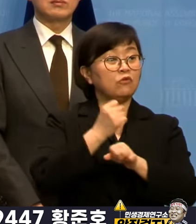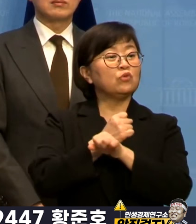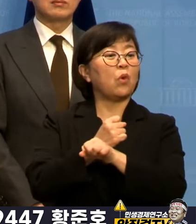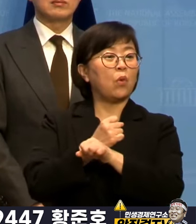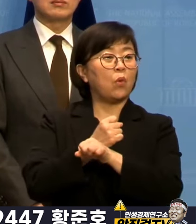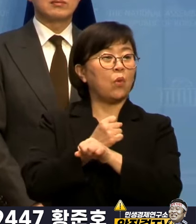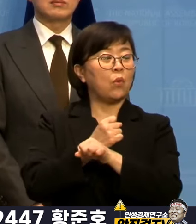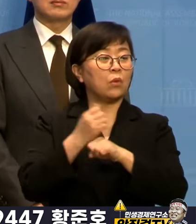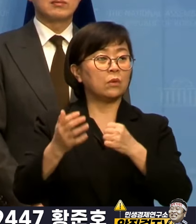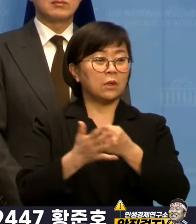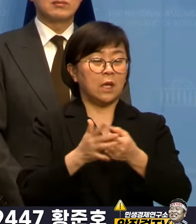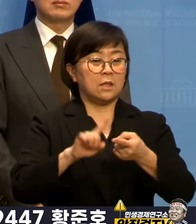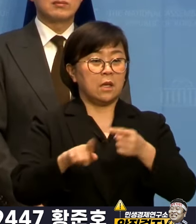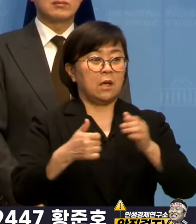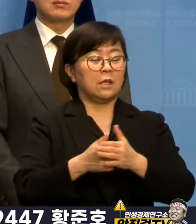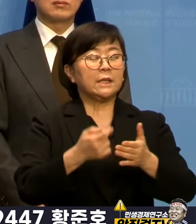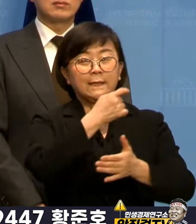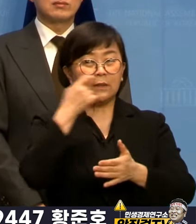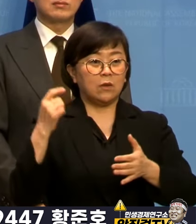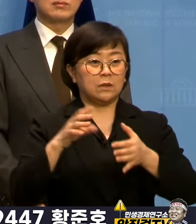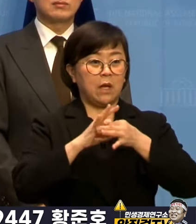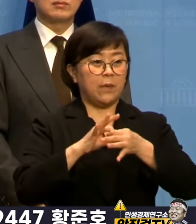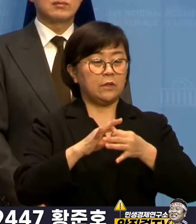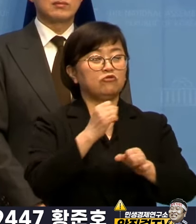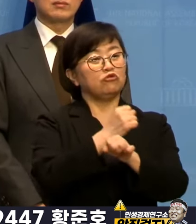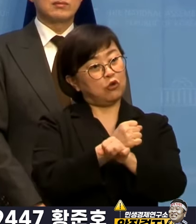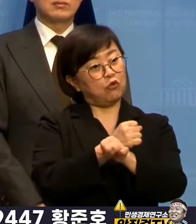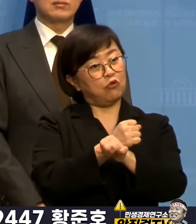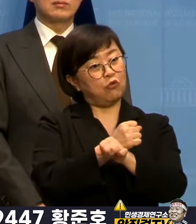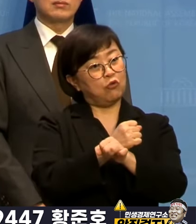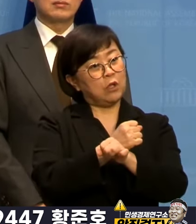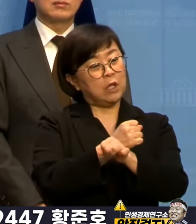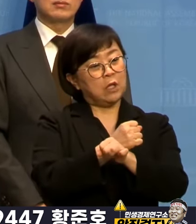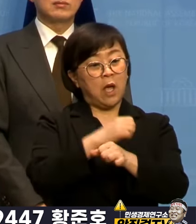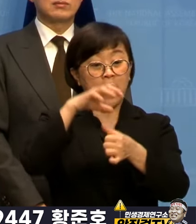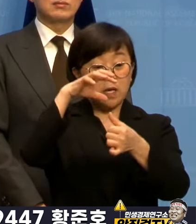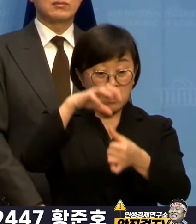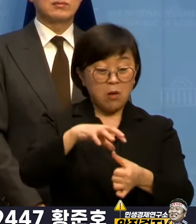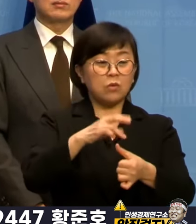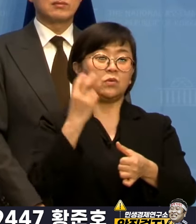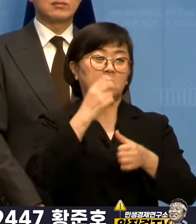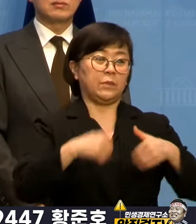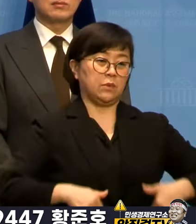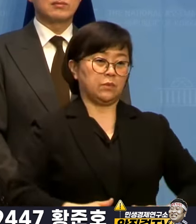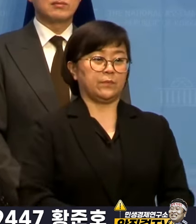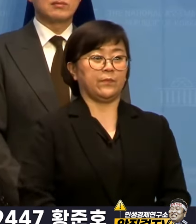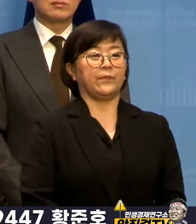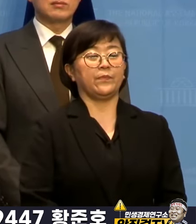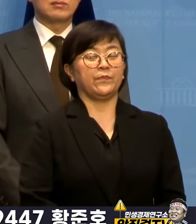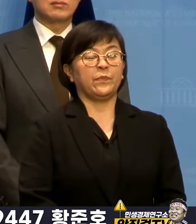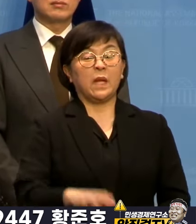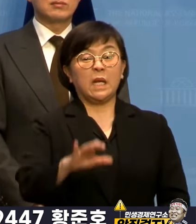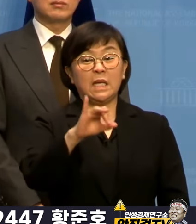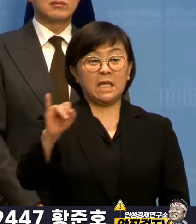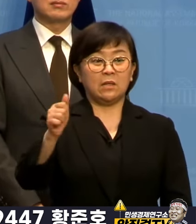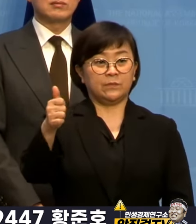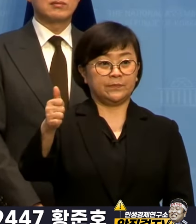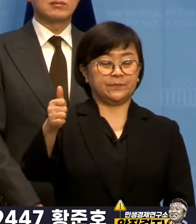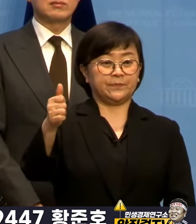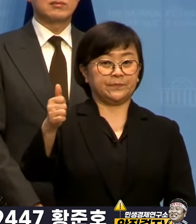도주력, 지금들 근무해서 구속 엄벌을 해야 된다. 그러면 그